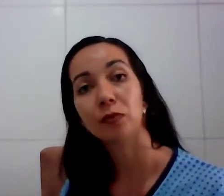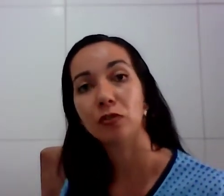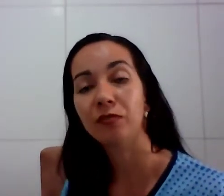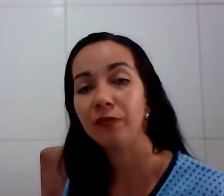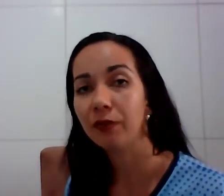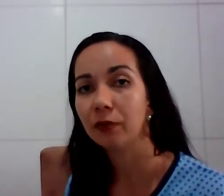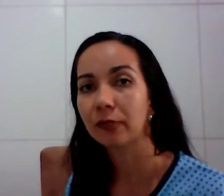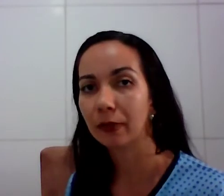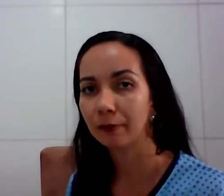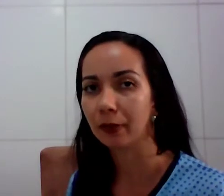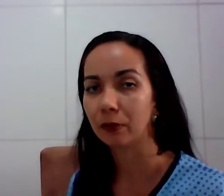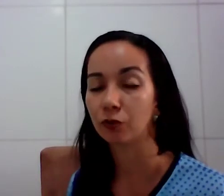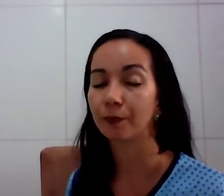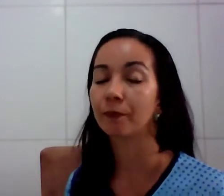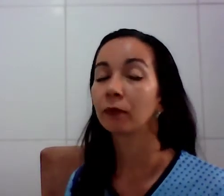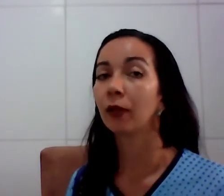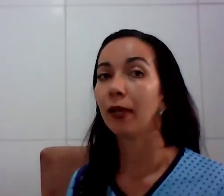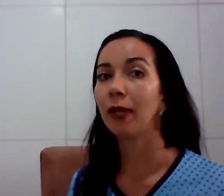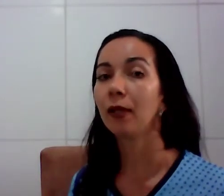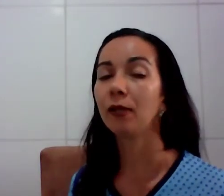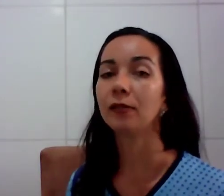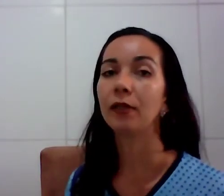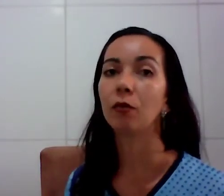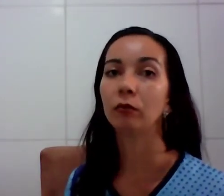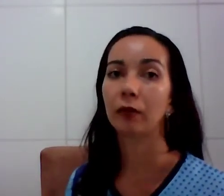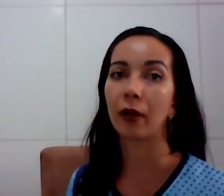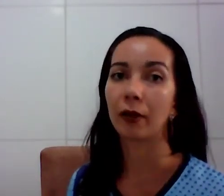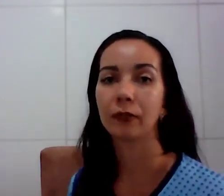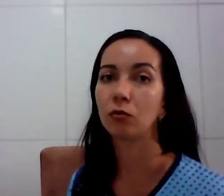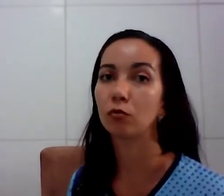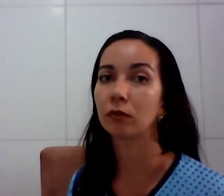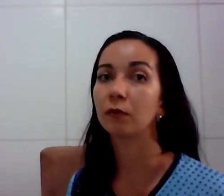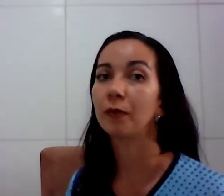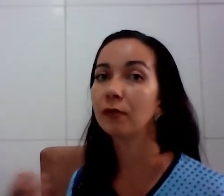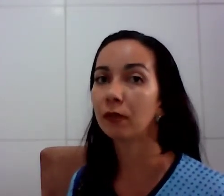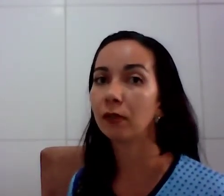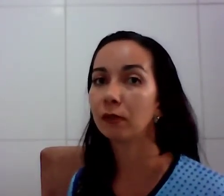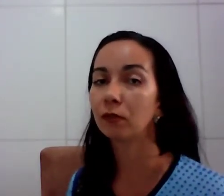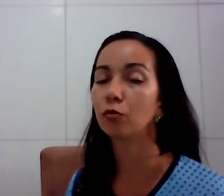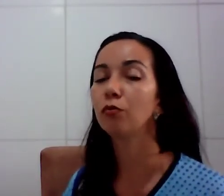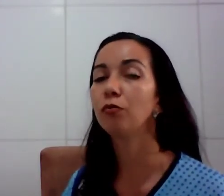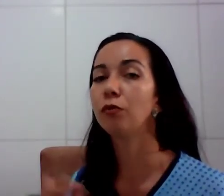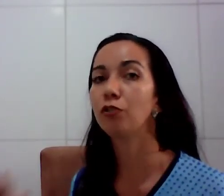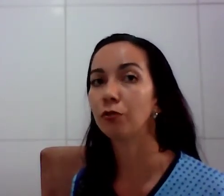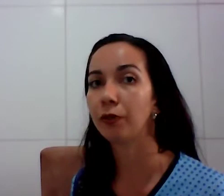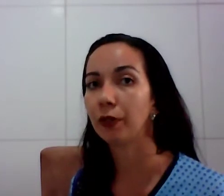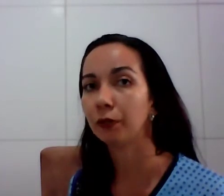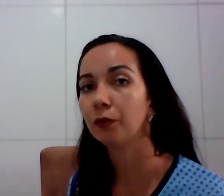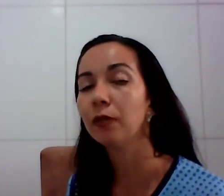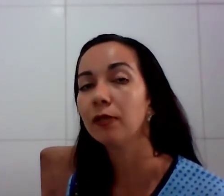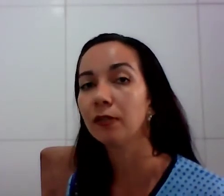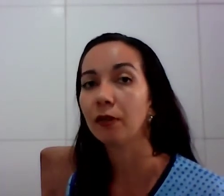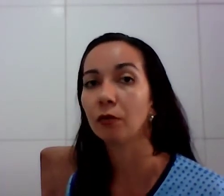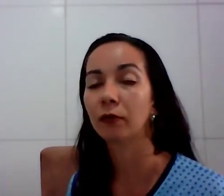pessoas viviam nas cavernas. Eles encontraram em suas pesquisas, os historiadores